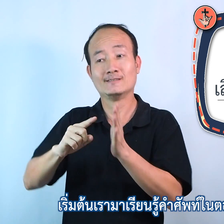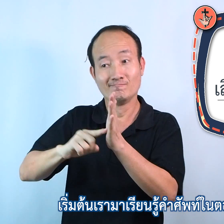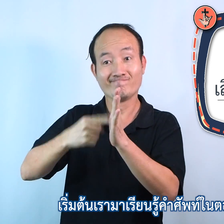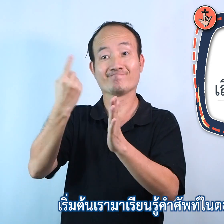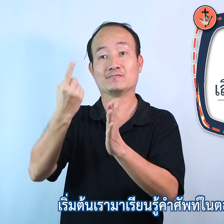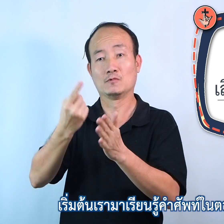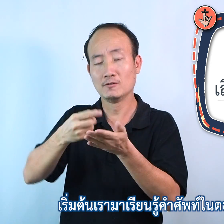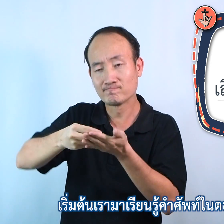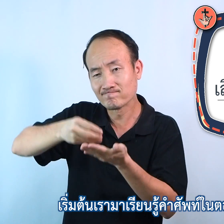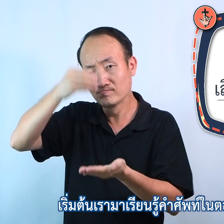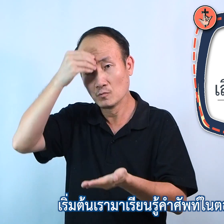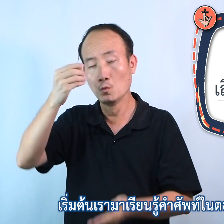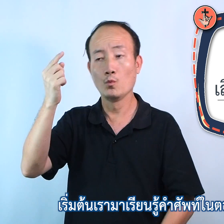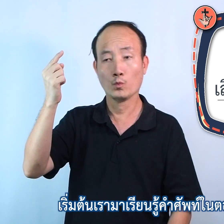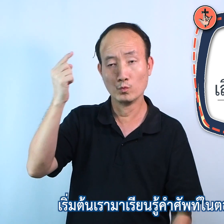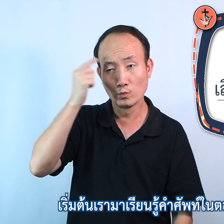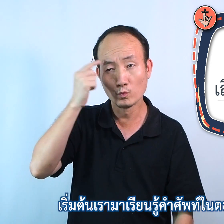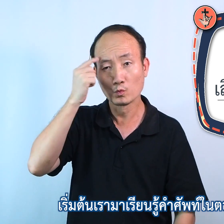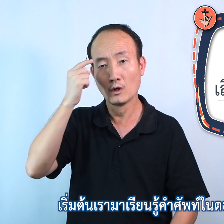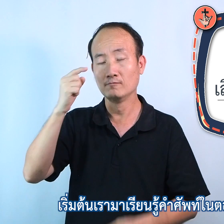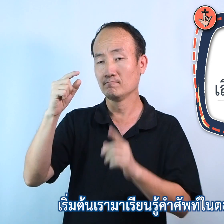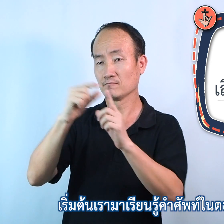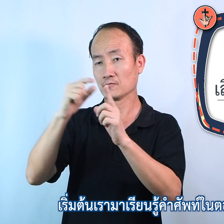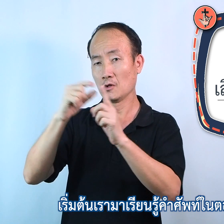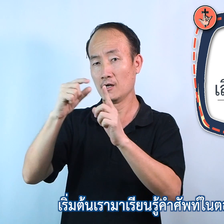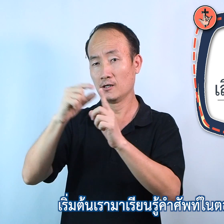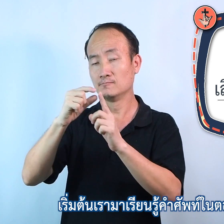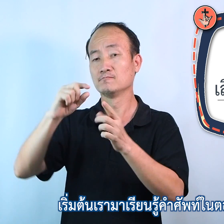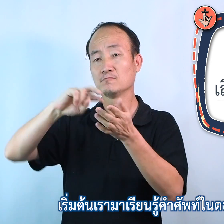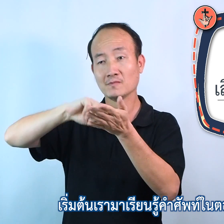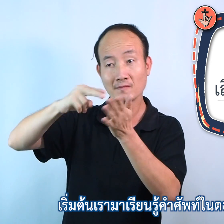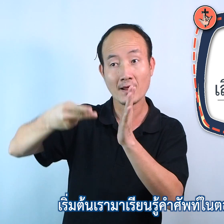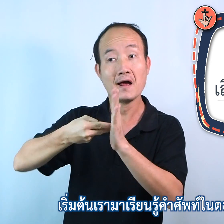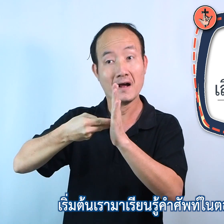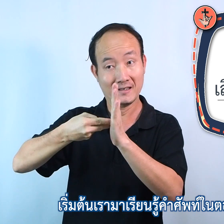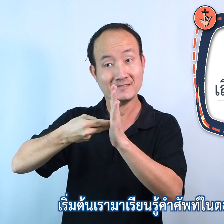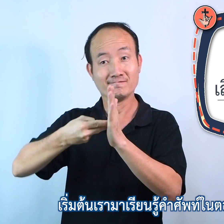รเริ่มต้นเรามาเรียนรู้คำศัพท์ในตอนนี้กันก่อนนะครับ